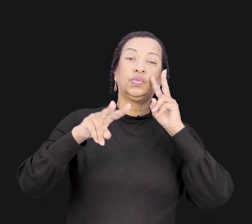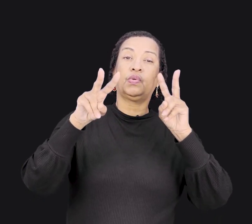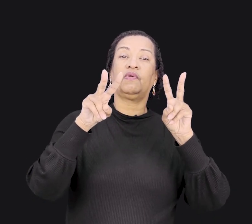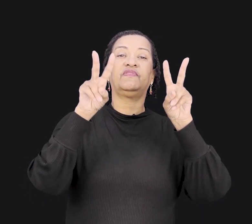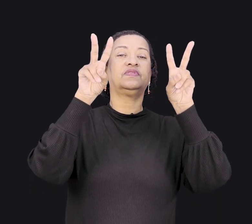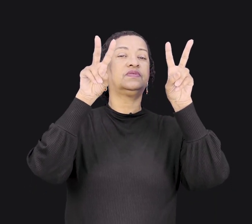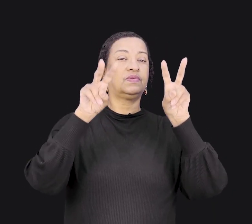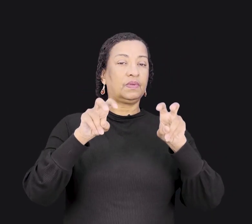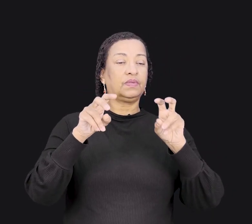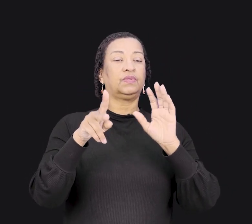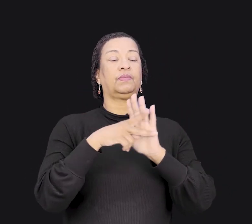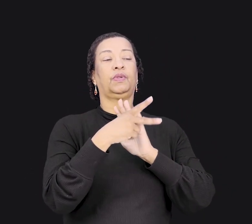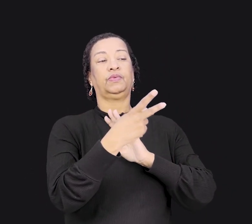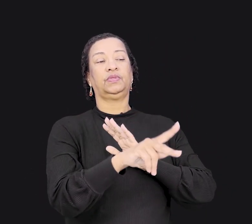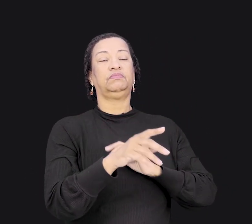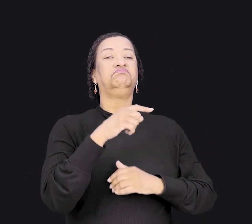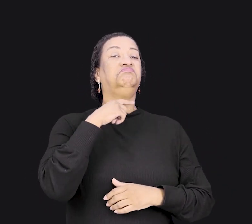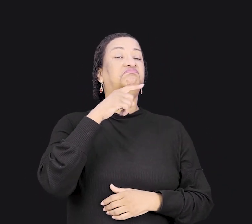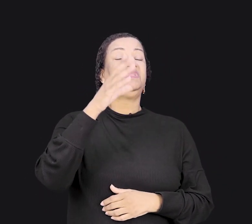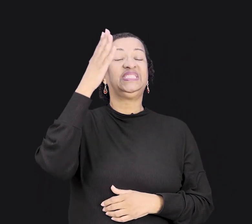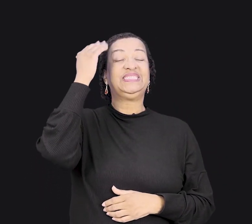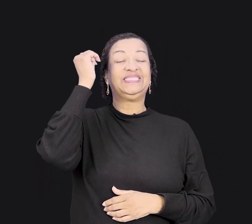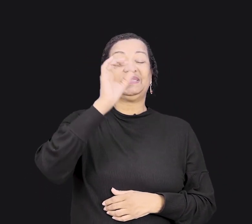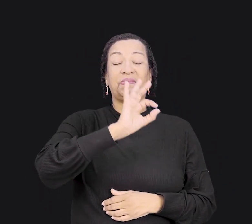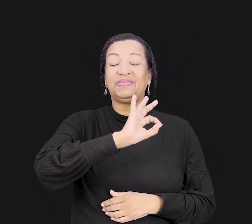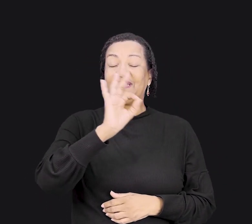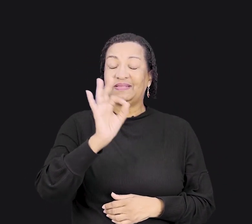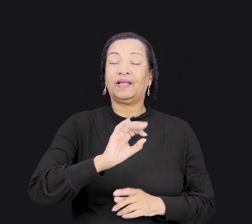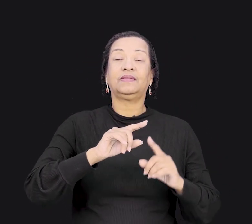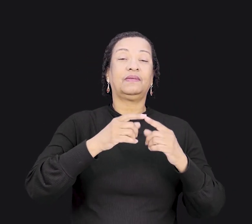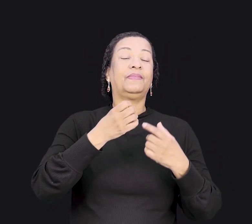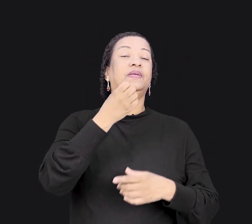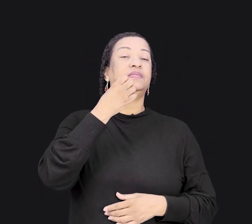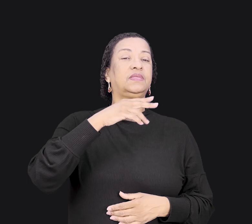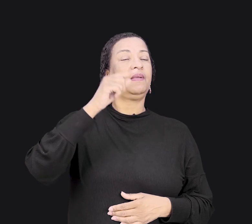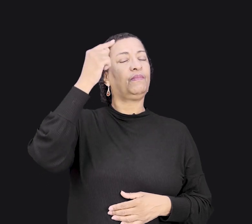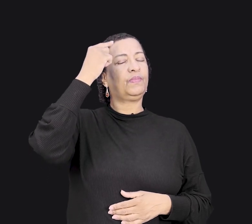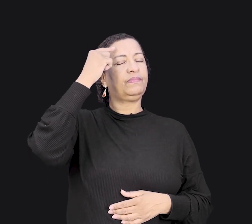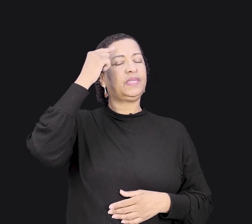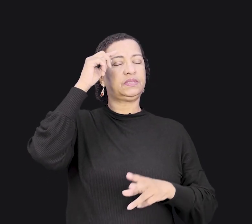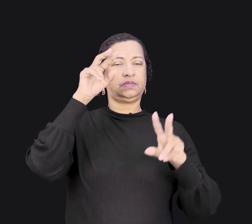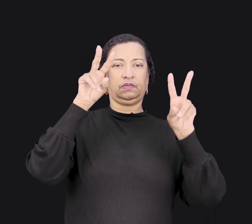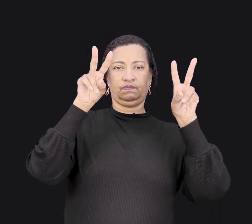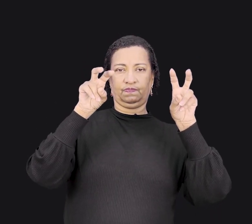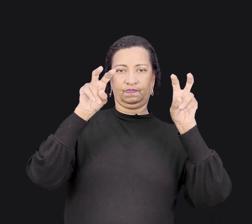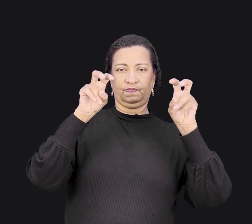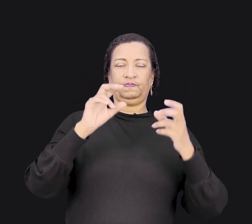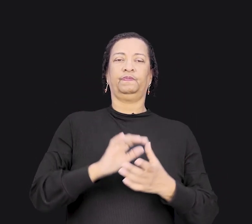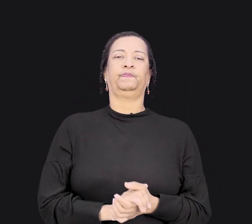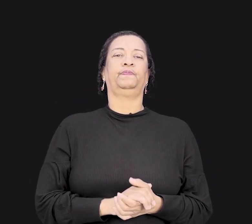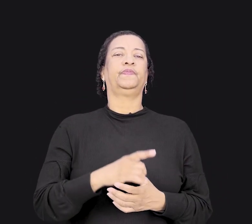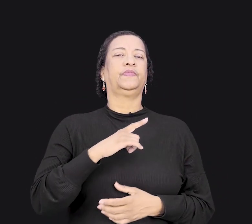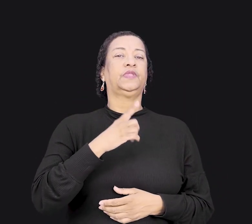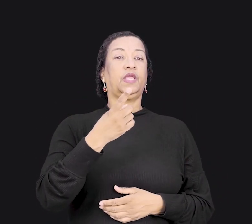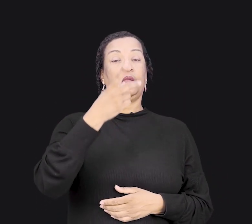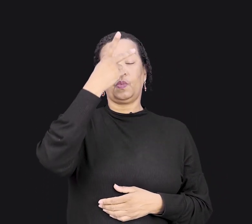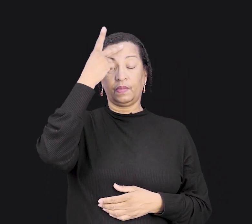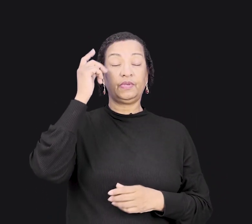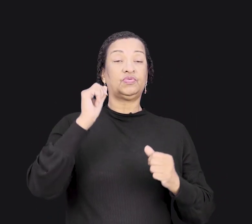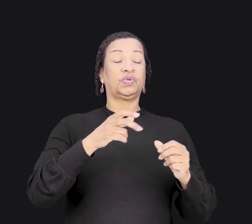assunto. Ninguém sabe nada sobre isso, mas é bom pensar sobre o assunto. Tem uma pessoa que pode falar com propriedade